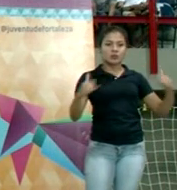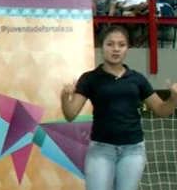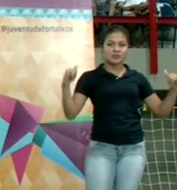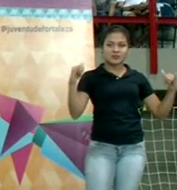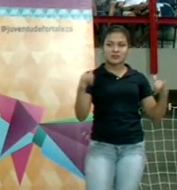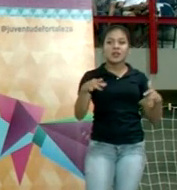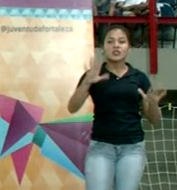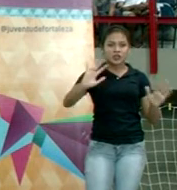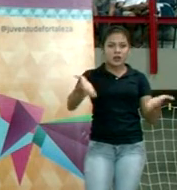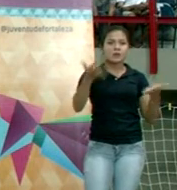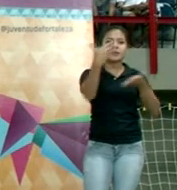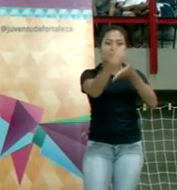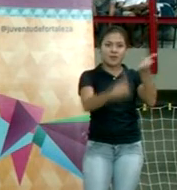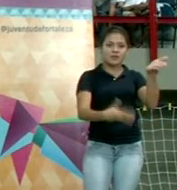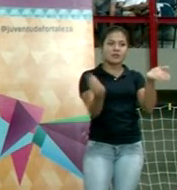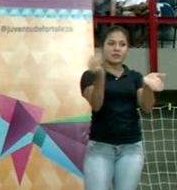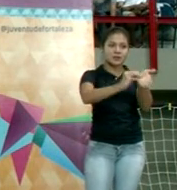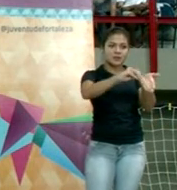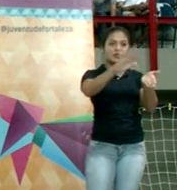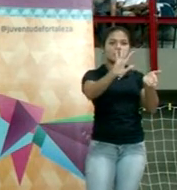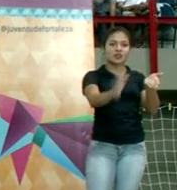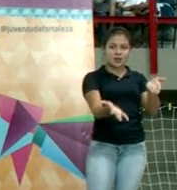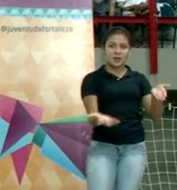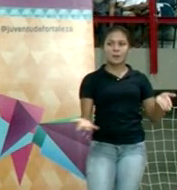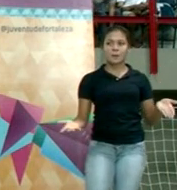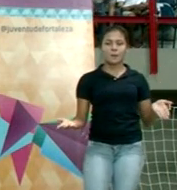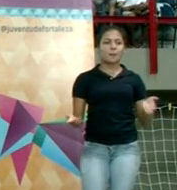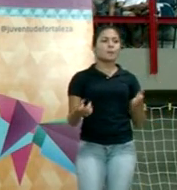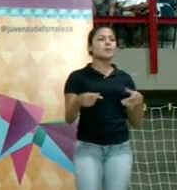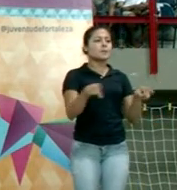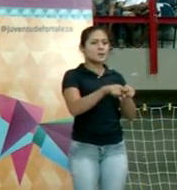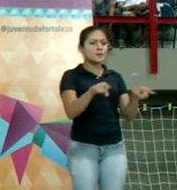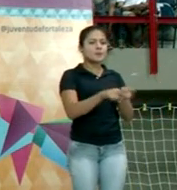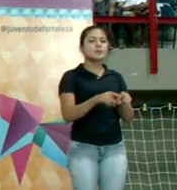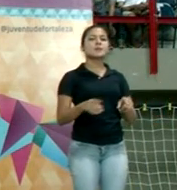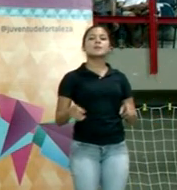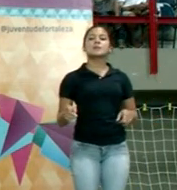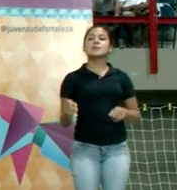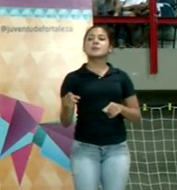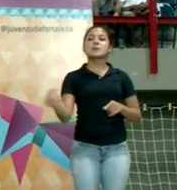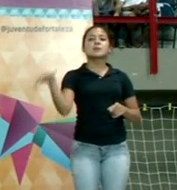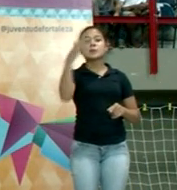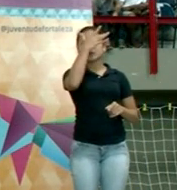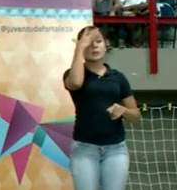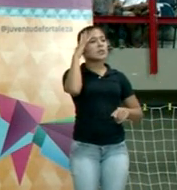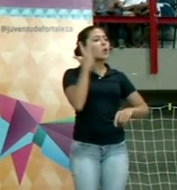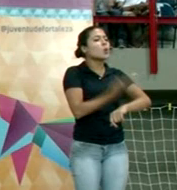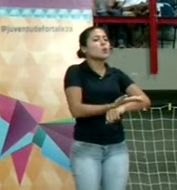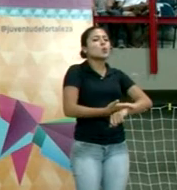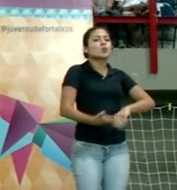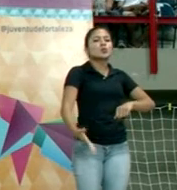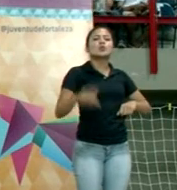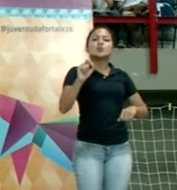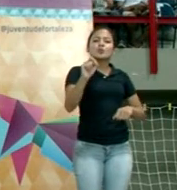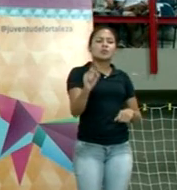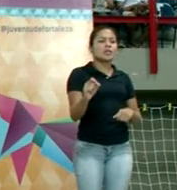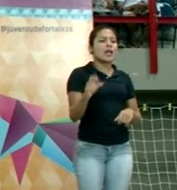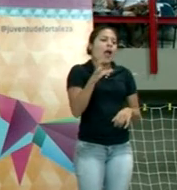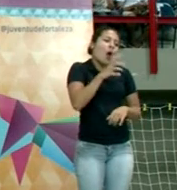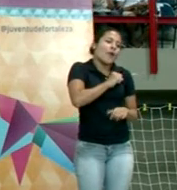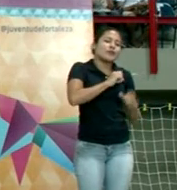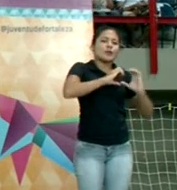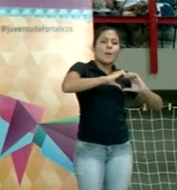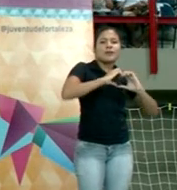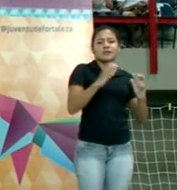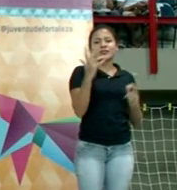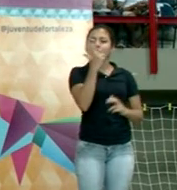prova. E de novo a história do conhecimento de casa que vai à prova. O pessoal gosta muito das coisas fofinhas, românticas